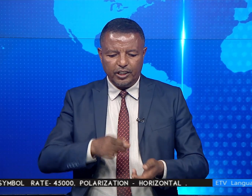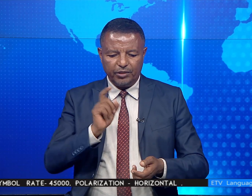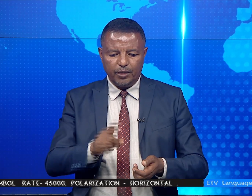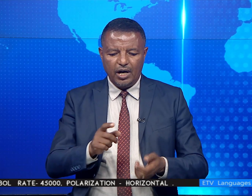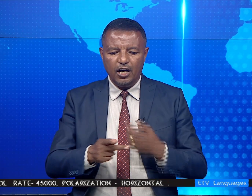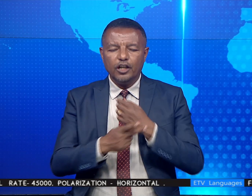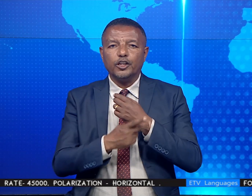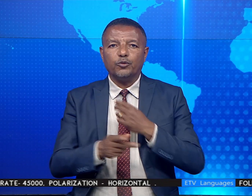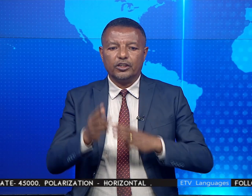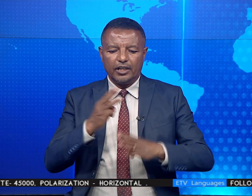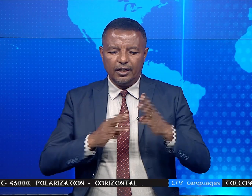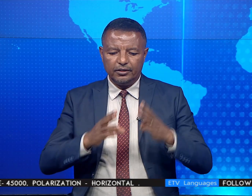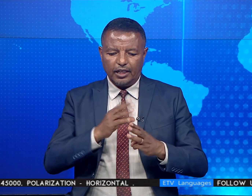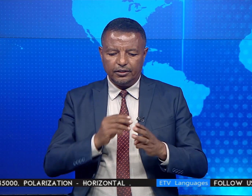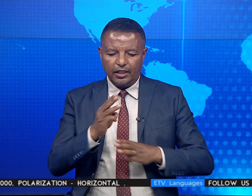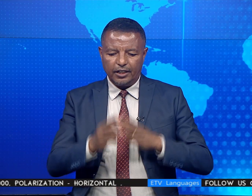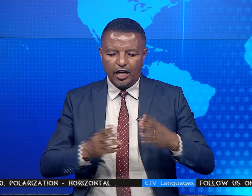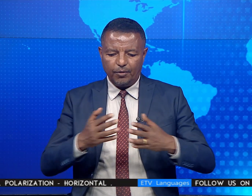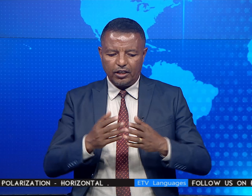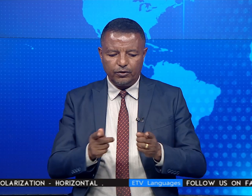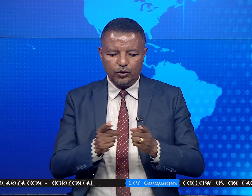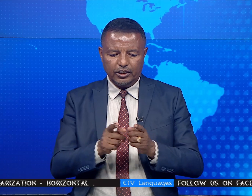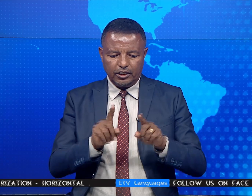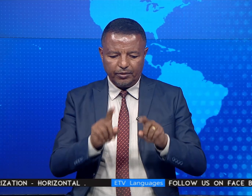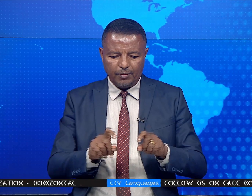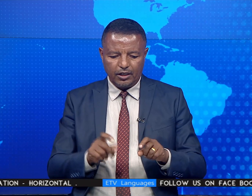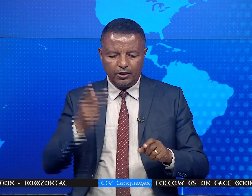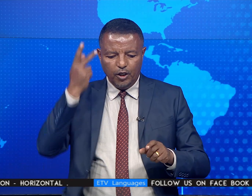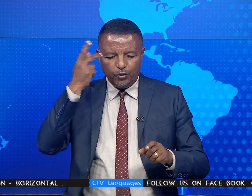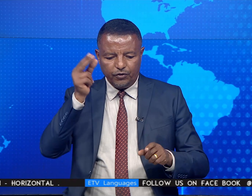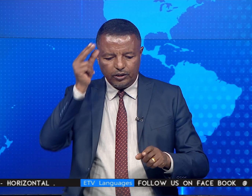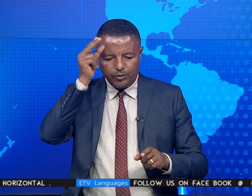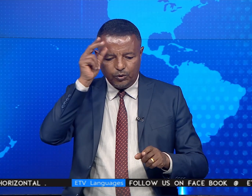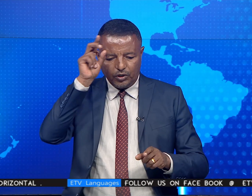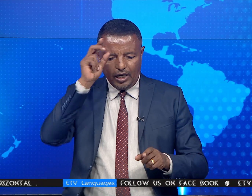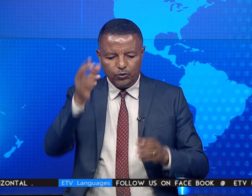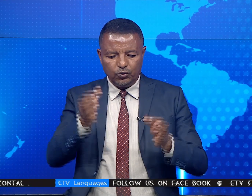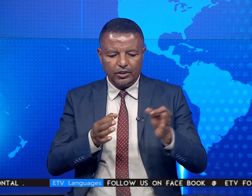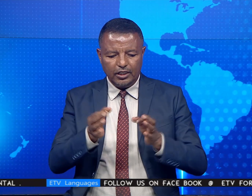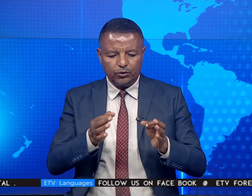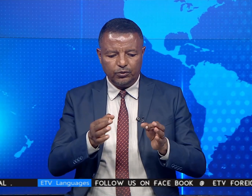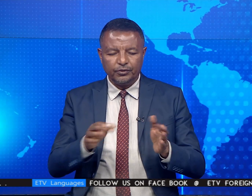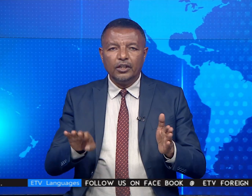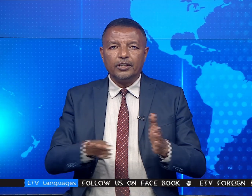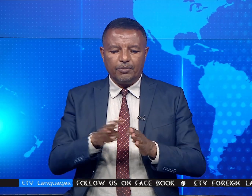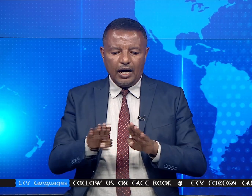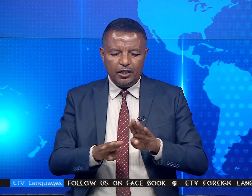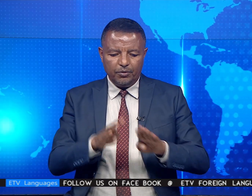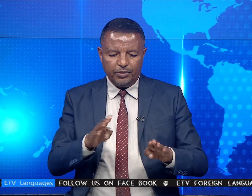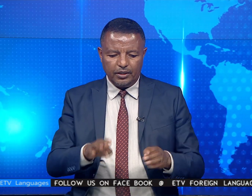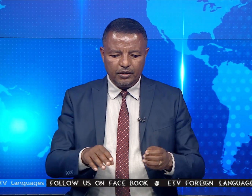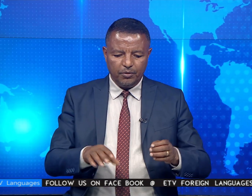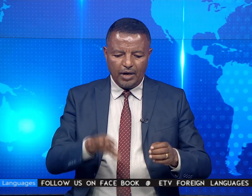ሊገፉት እንደሚገባ የፖለቲካ ሳይንስና የዓለም አቀፍ ግንኙነት ተመራማሪ ፕሮፌሰር ብሩክ ኃይሉ ገለጹ።